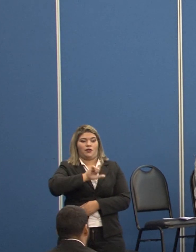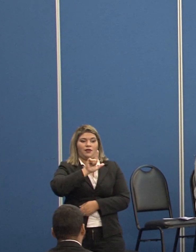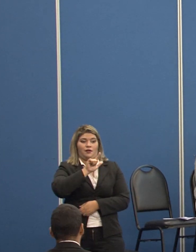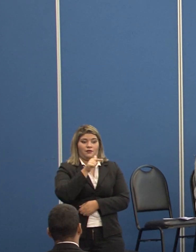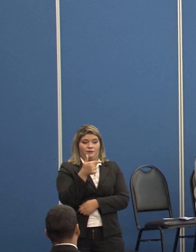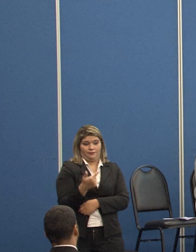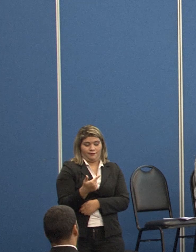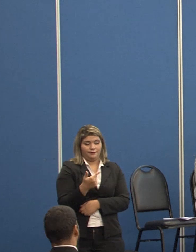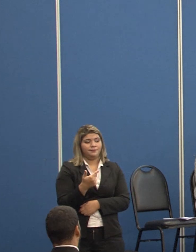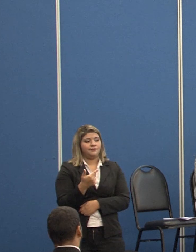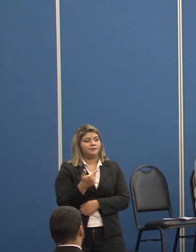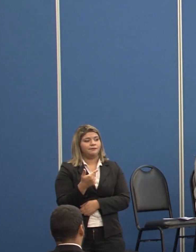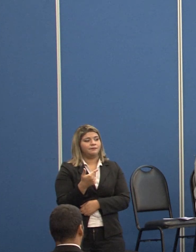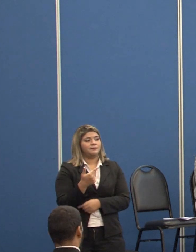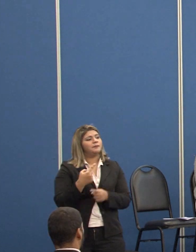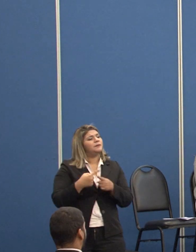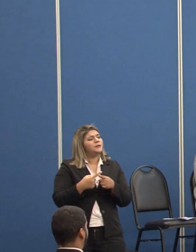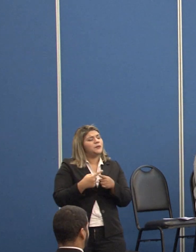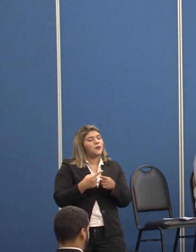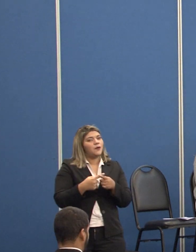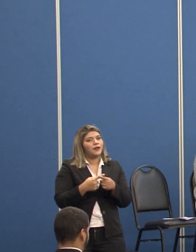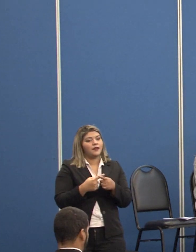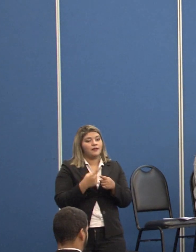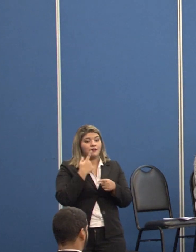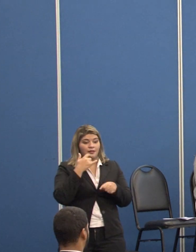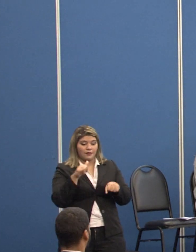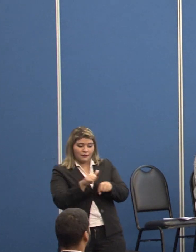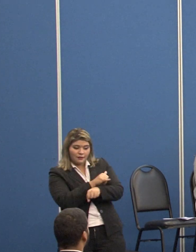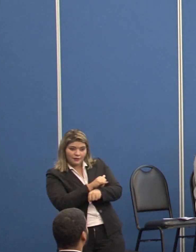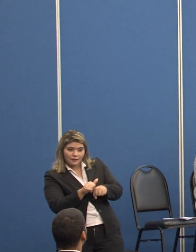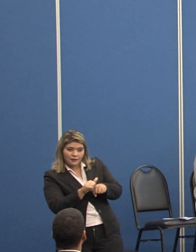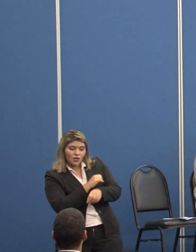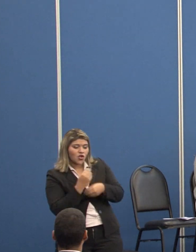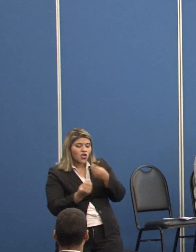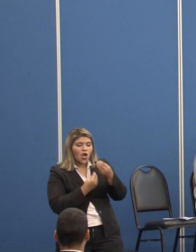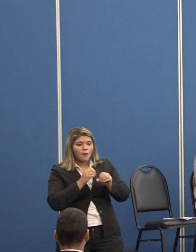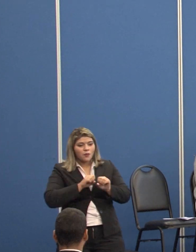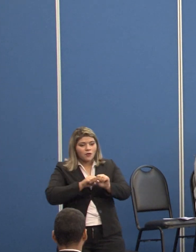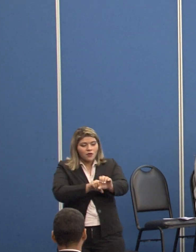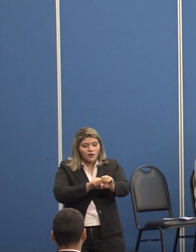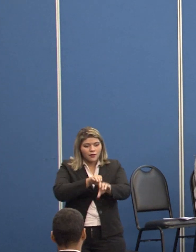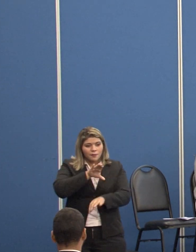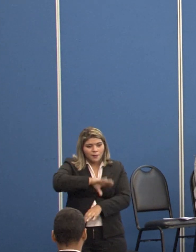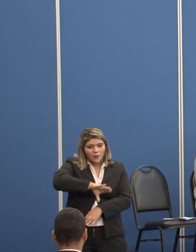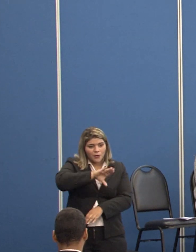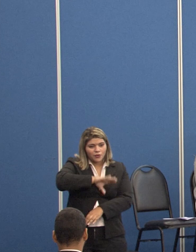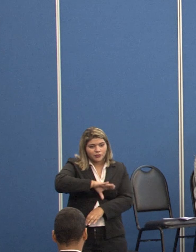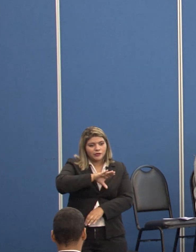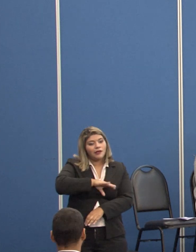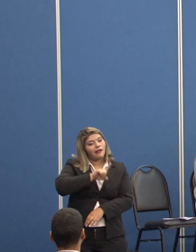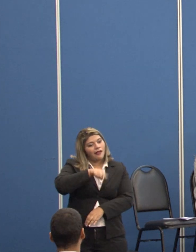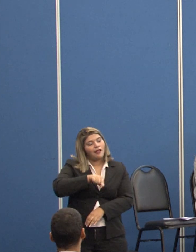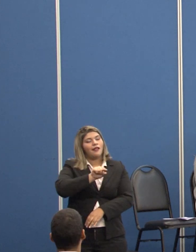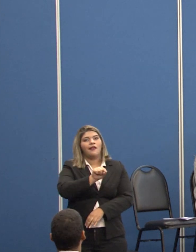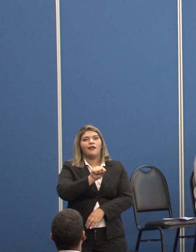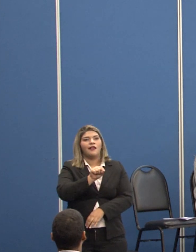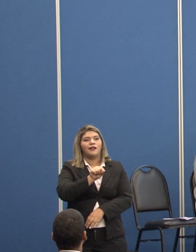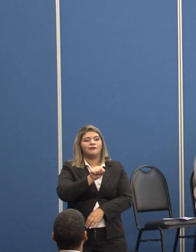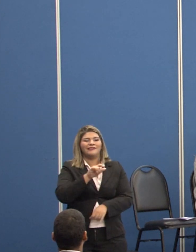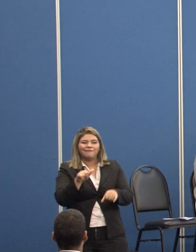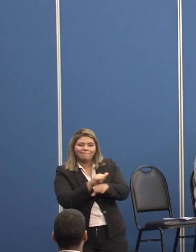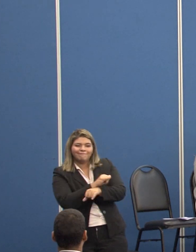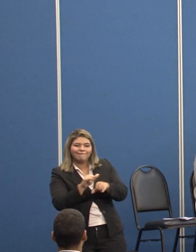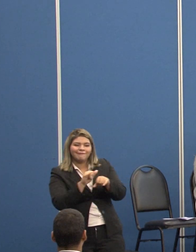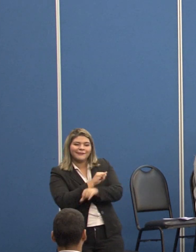quê? Porque a maneira como esse português é ensinado muitas vezes